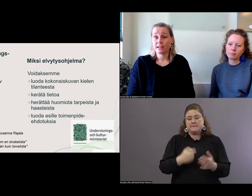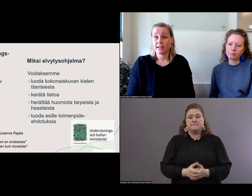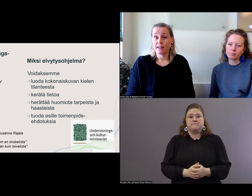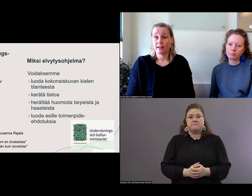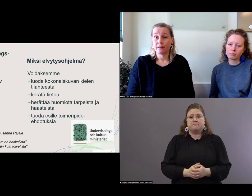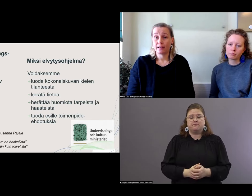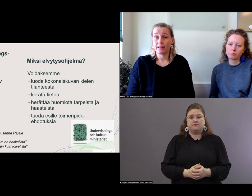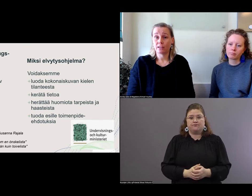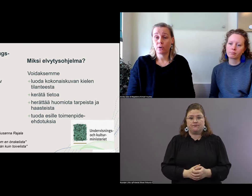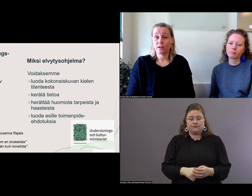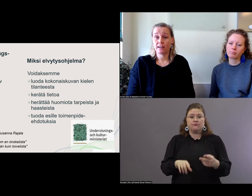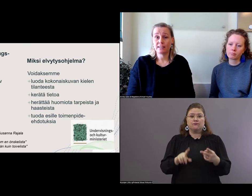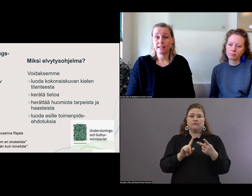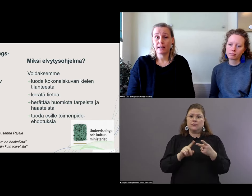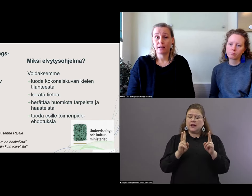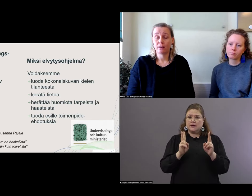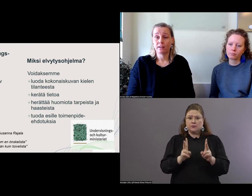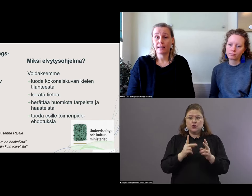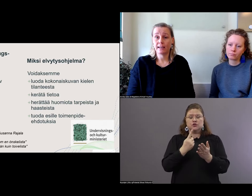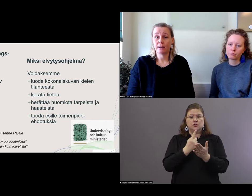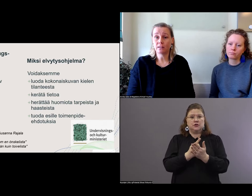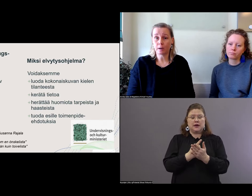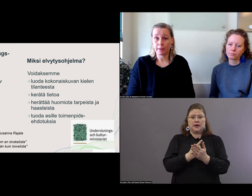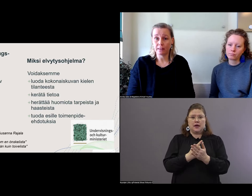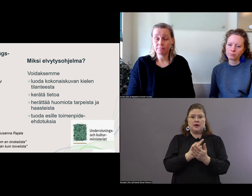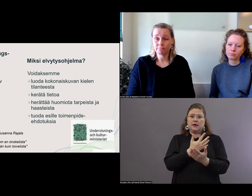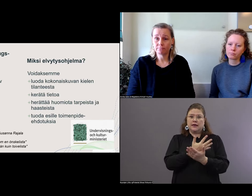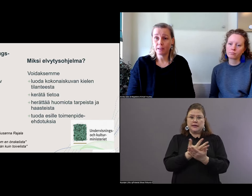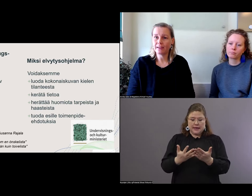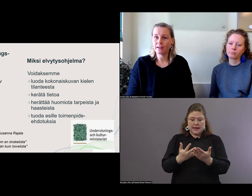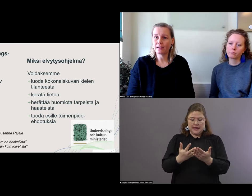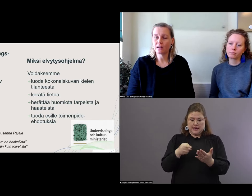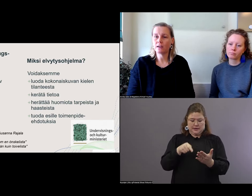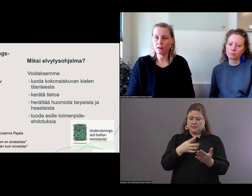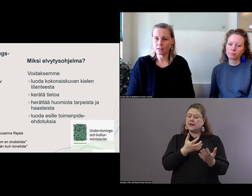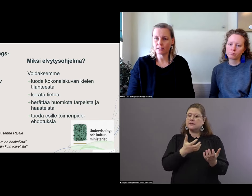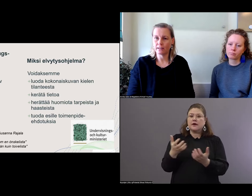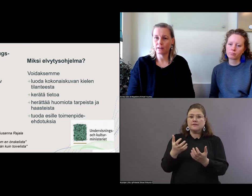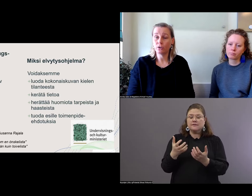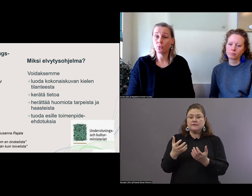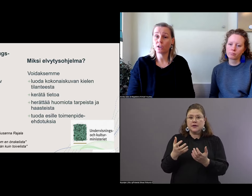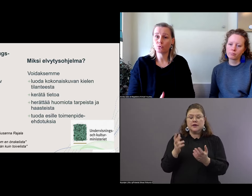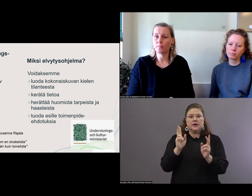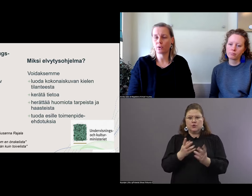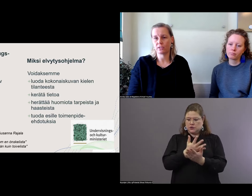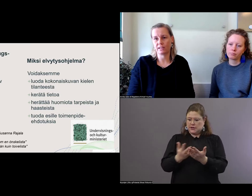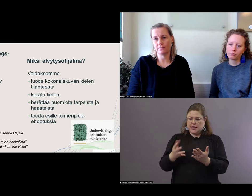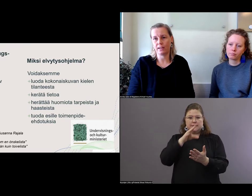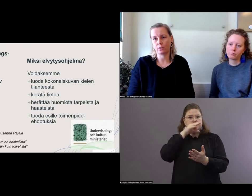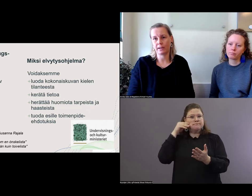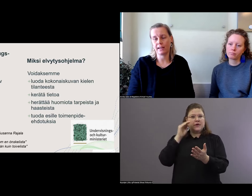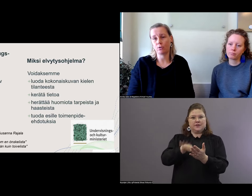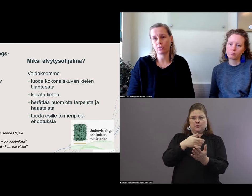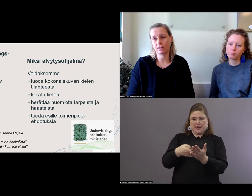Sitten on tärkeää, että tuodaan esille kielen tarpeita ja minkälaisia haasteita juuri